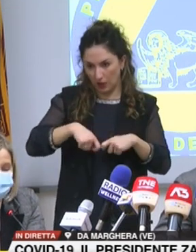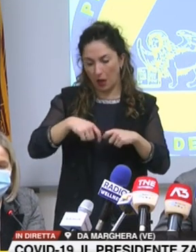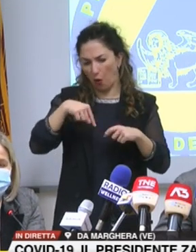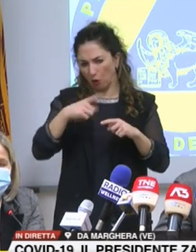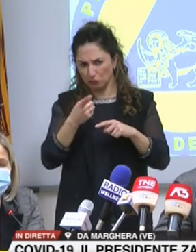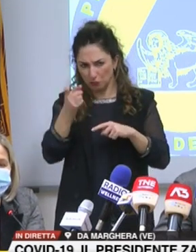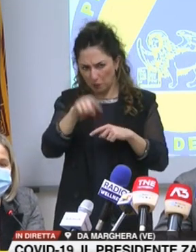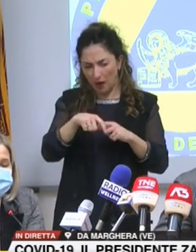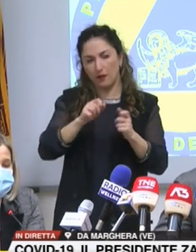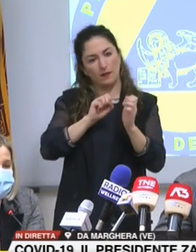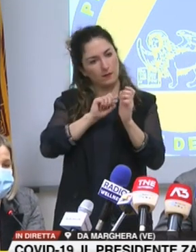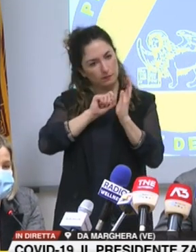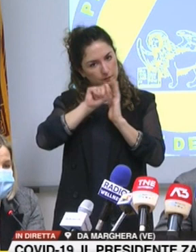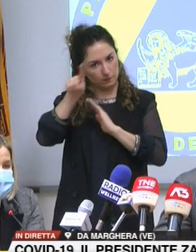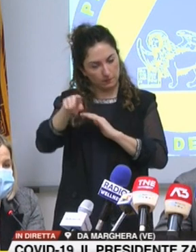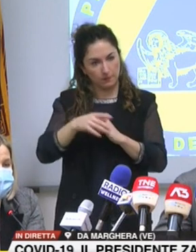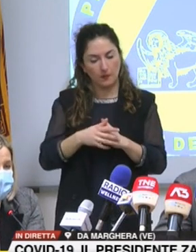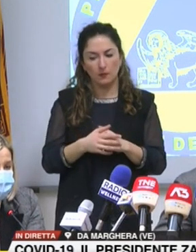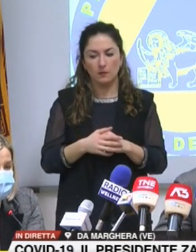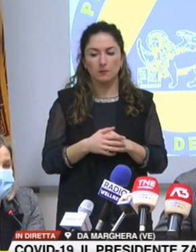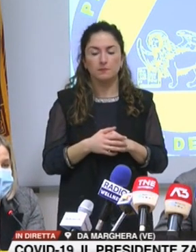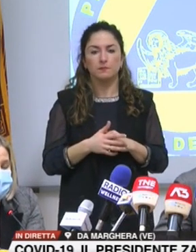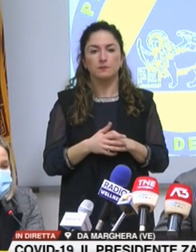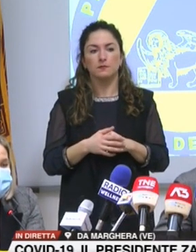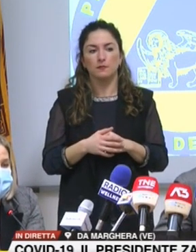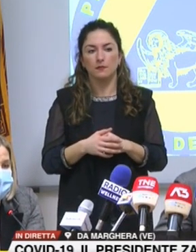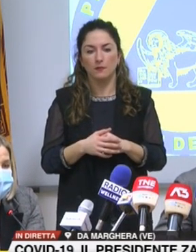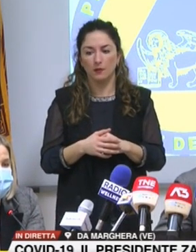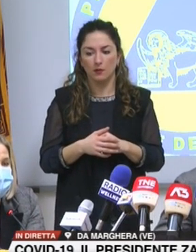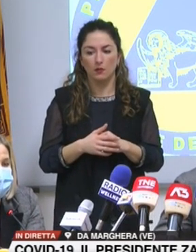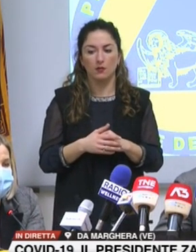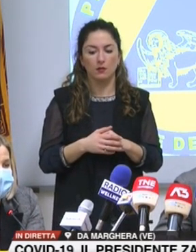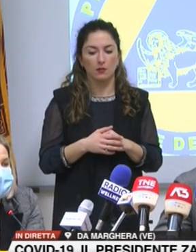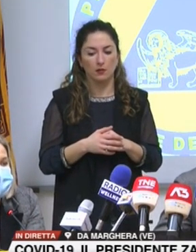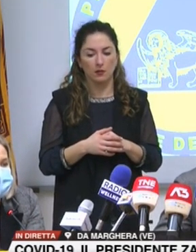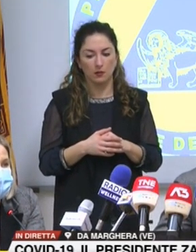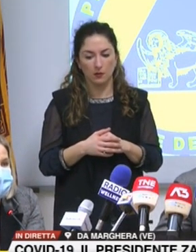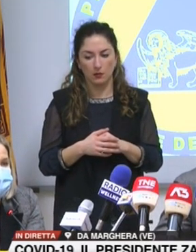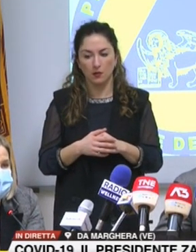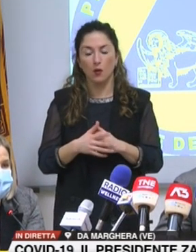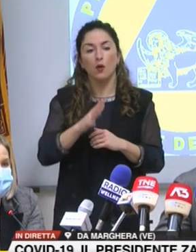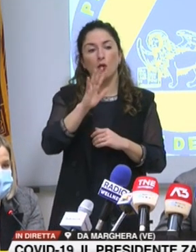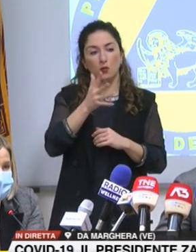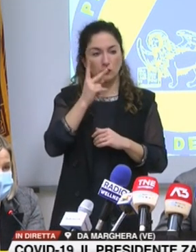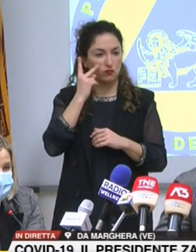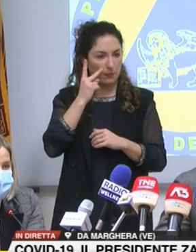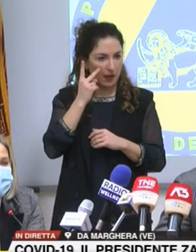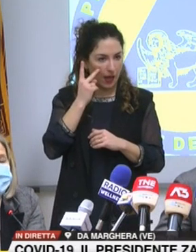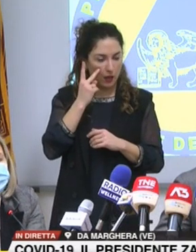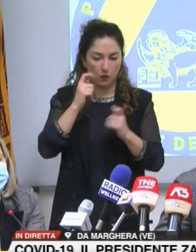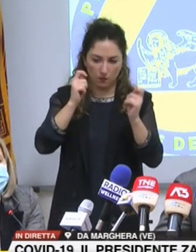qualcuno, come dicevo, la sta già inviando oggi, corte del 41, partenza dal 15 di